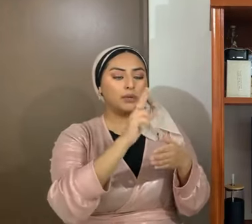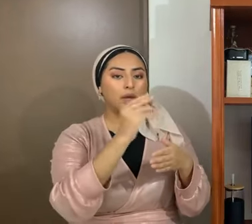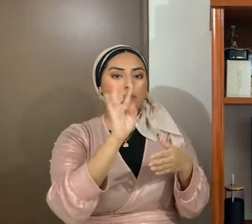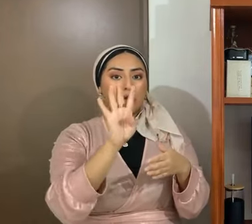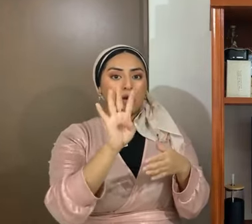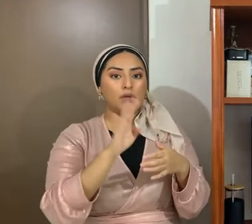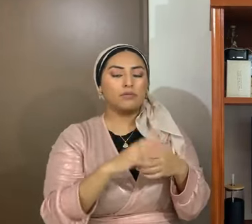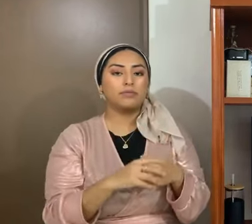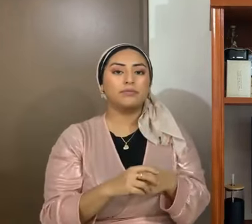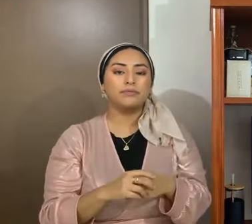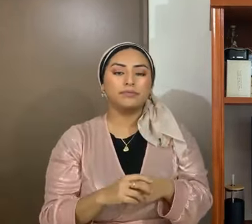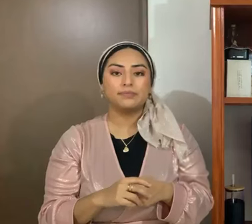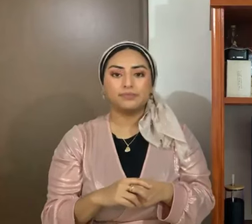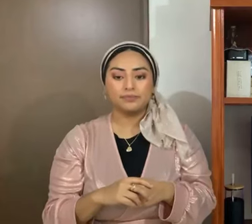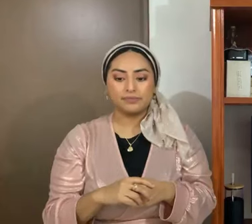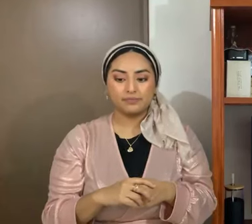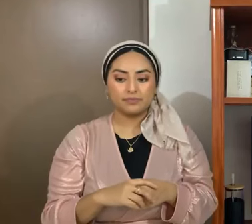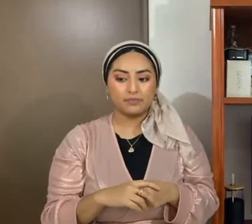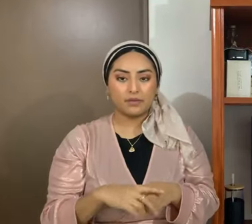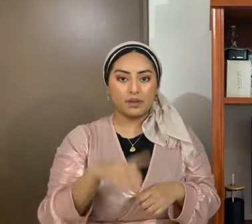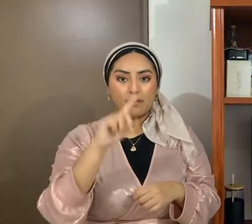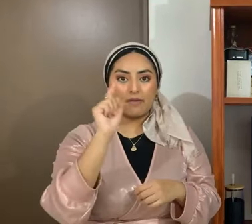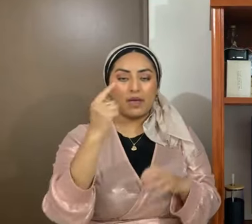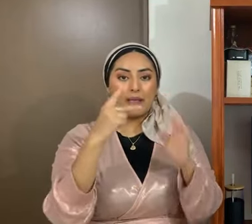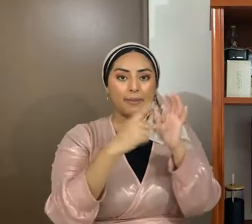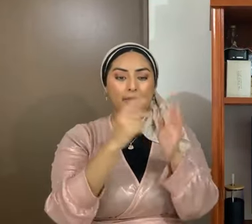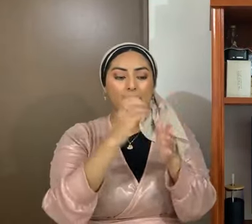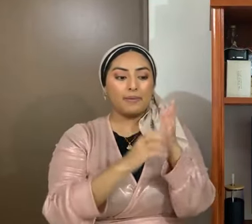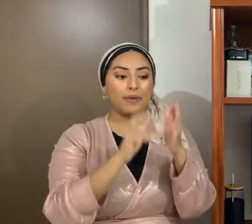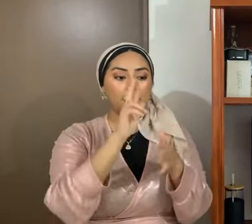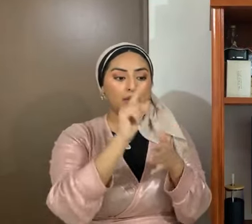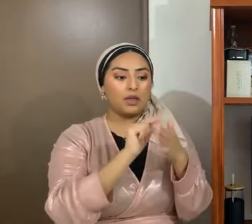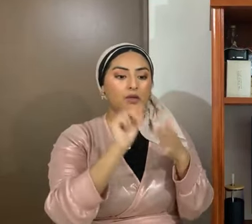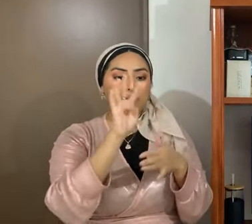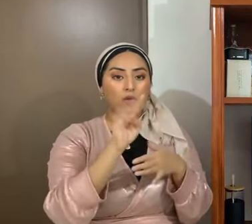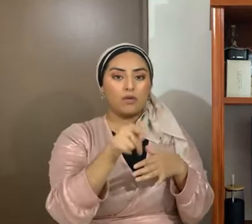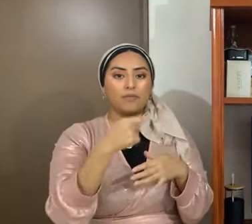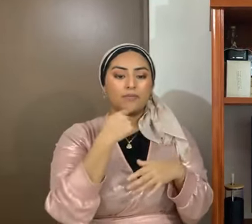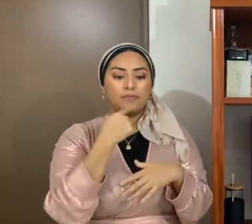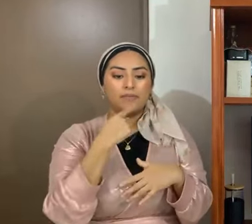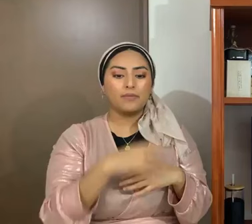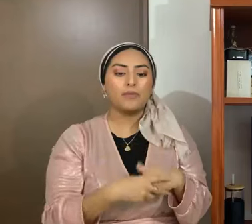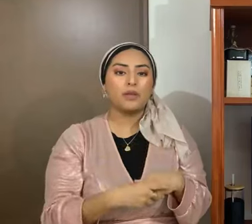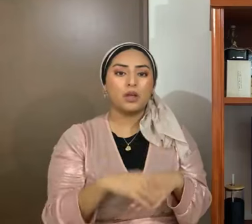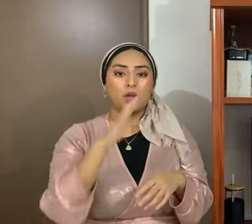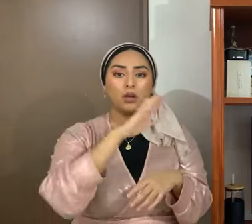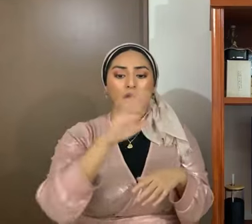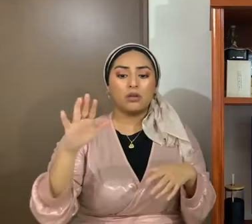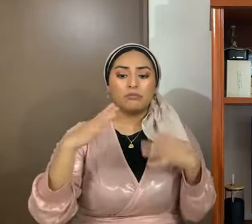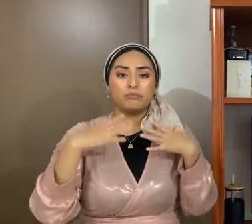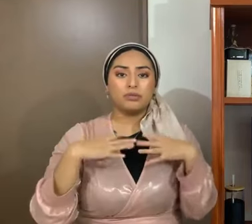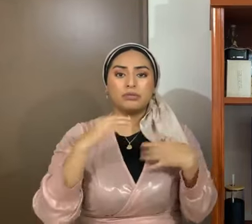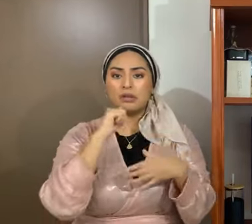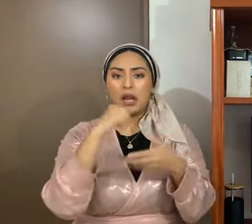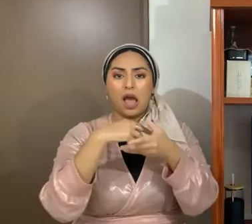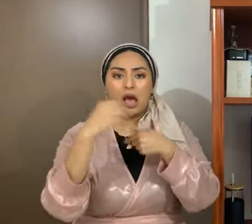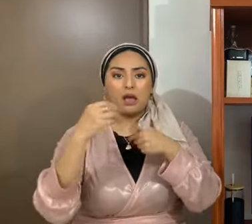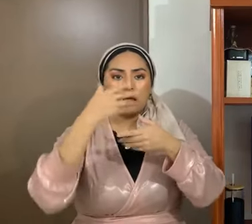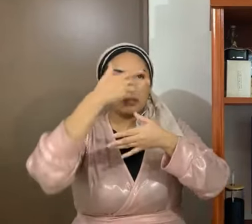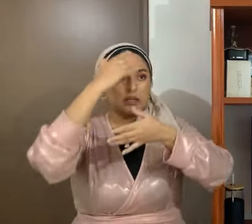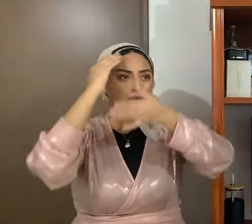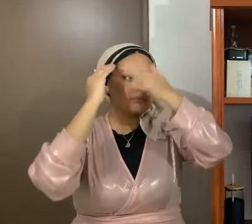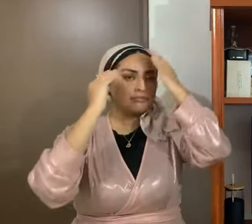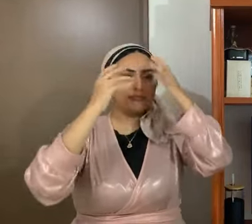4. Primera de Pedro, capítulo 3, verso 3 y 4, dice: vuestro atavío no sea el externo de